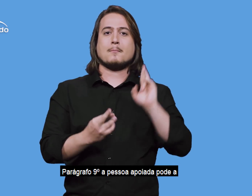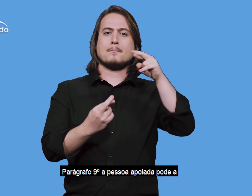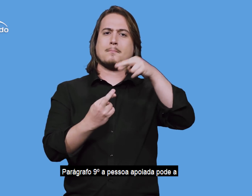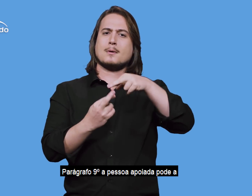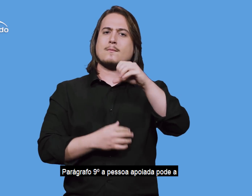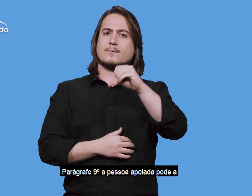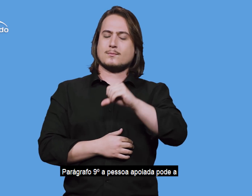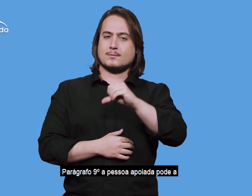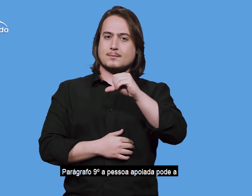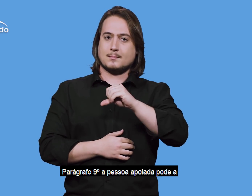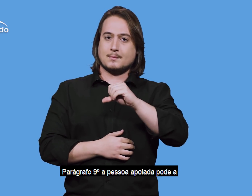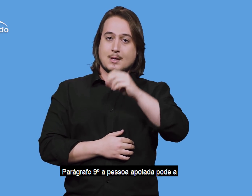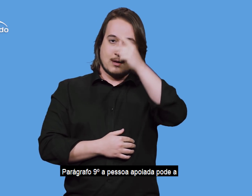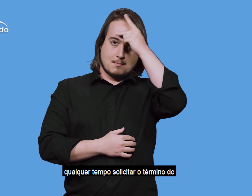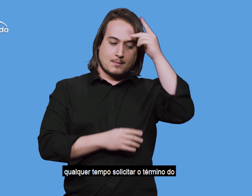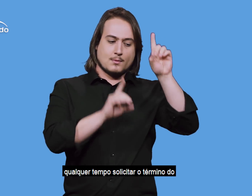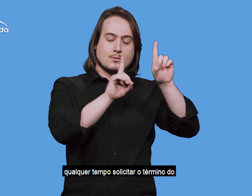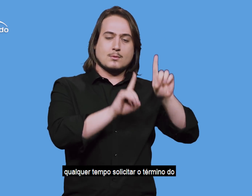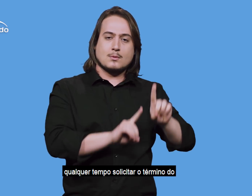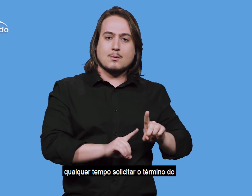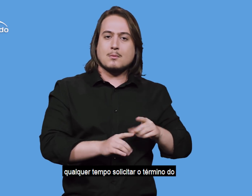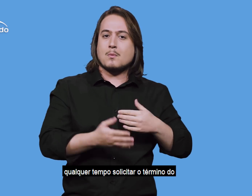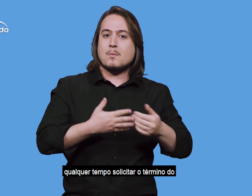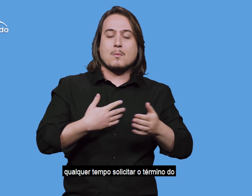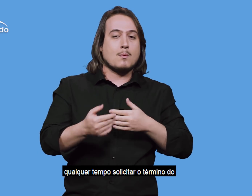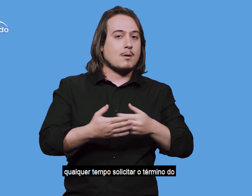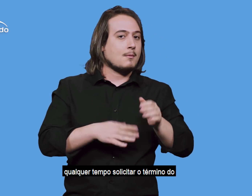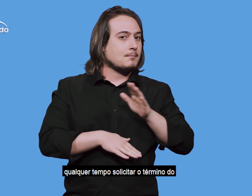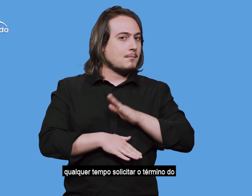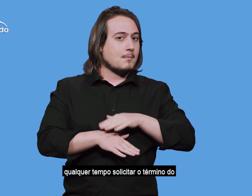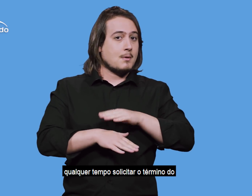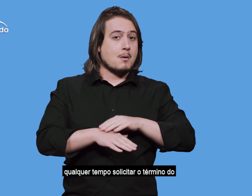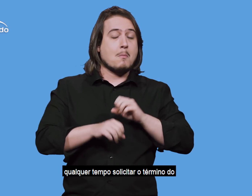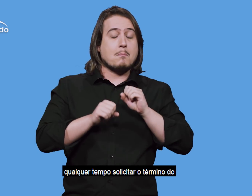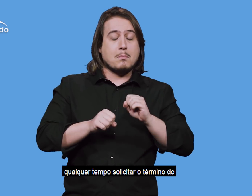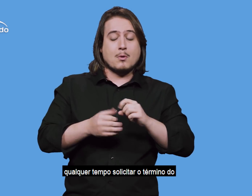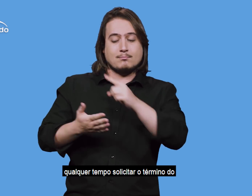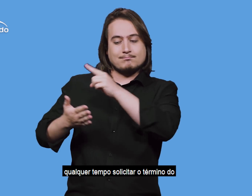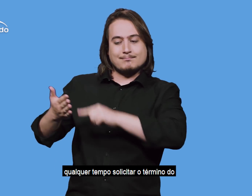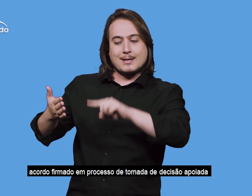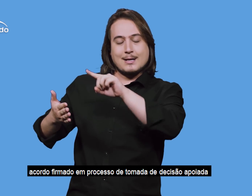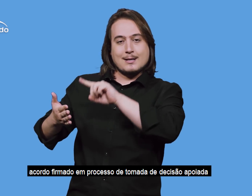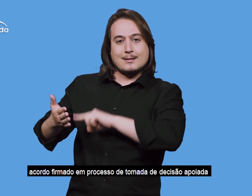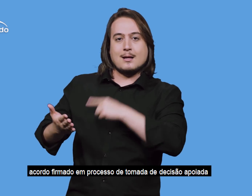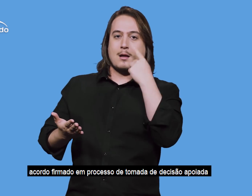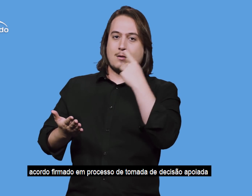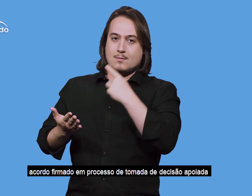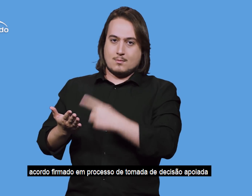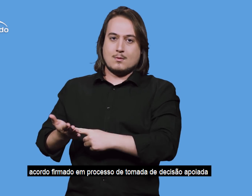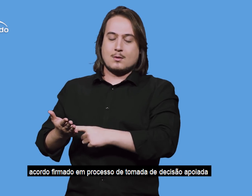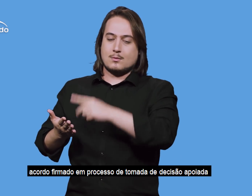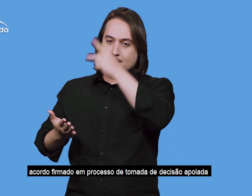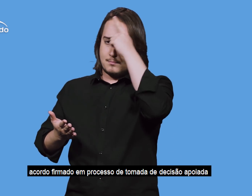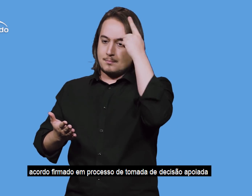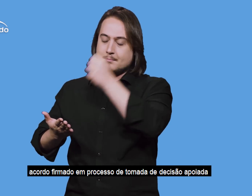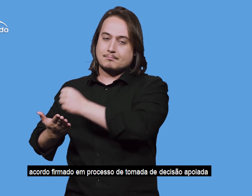pessoa apoiada pode a qualquer tempo e solicitar o término do acordo firmado em processo de tomada de